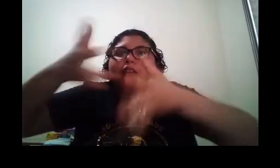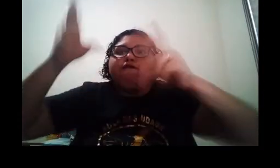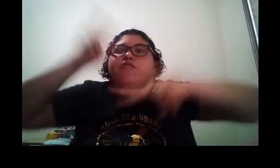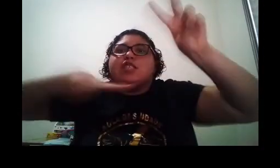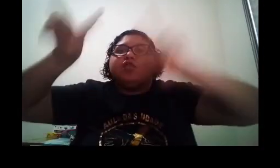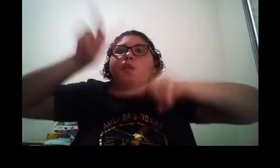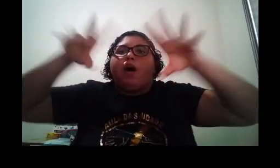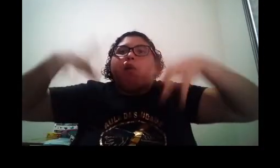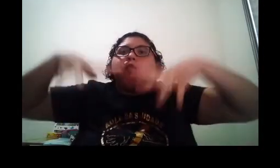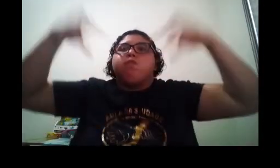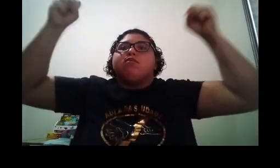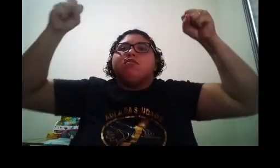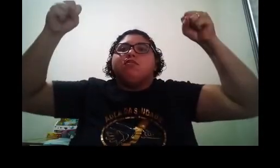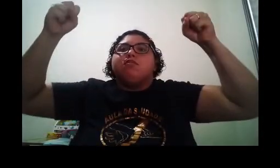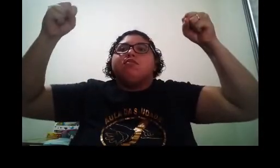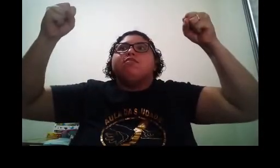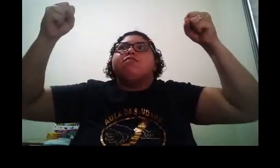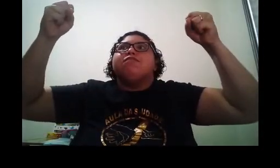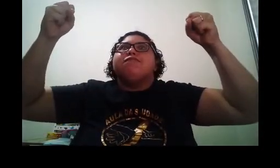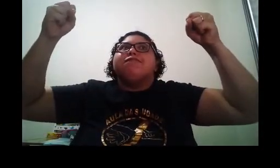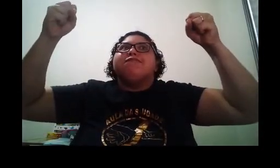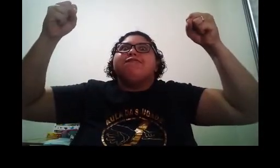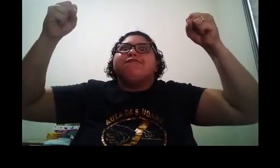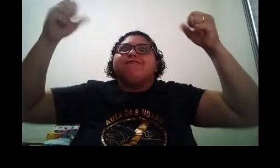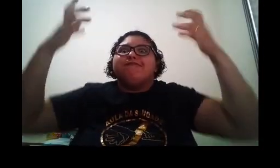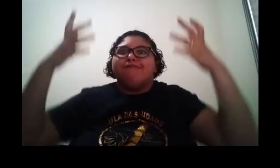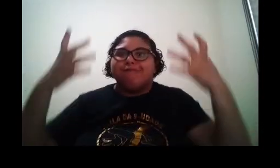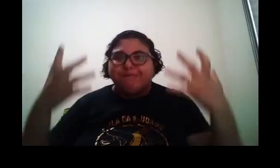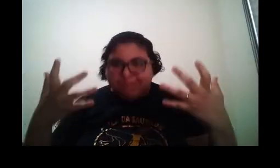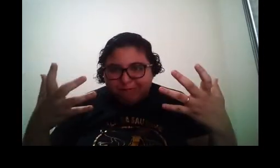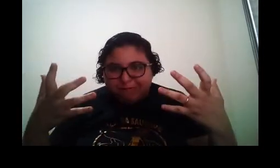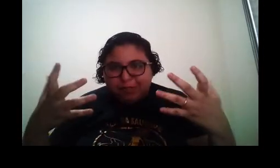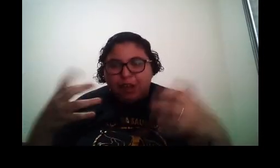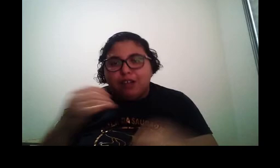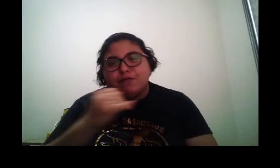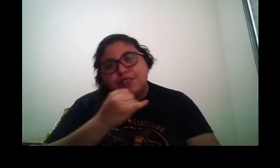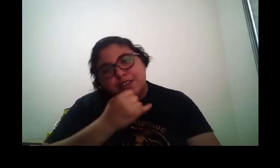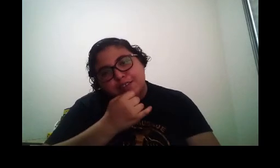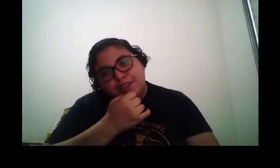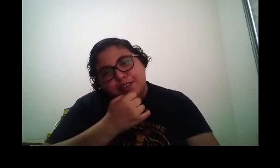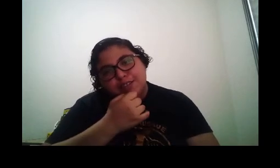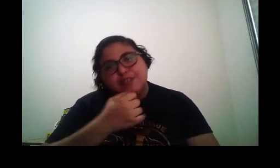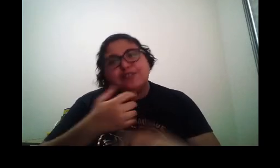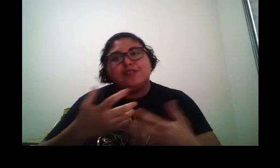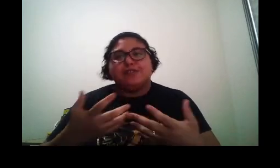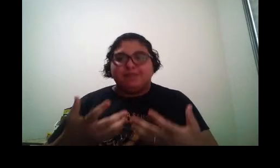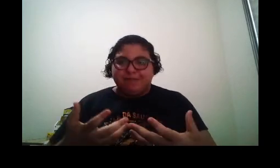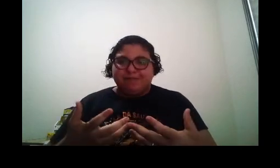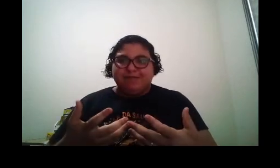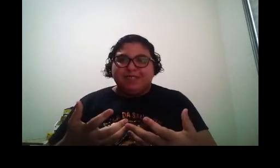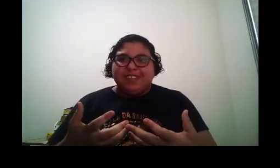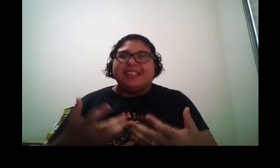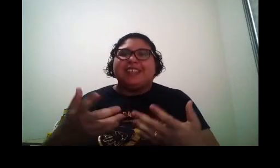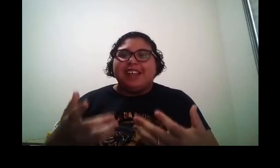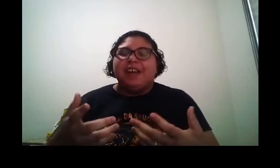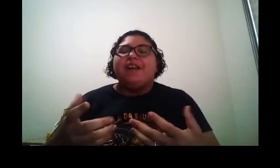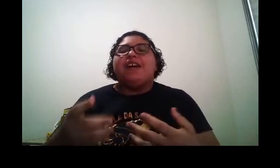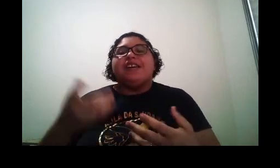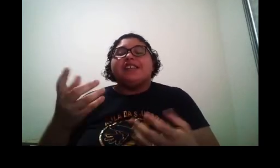escuro. Que situação, né? Então ela fica assim muito triste, apesar de ser um dia tão especial. E